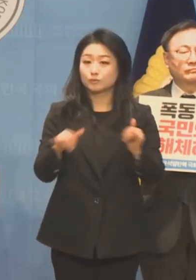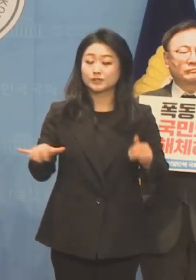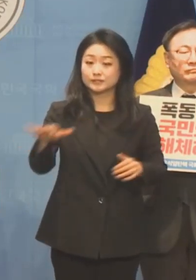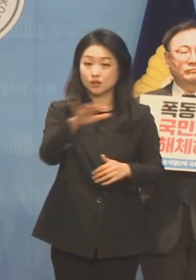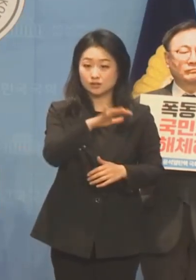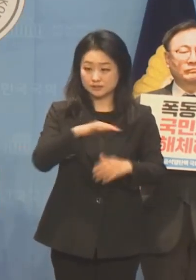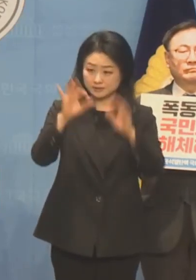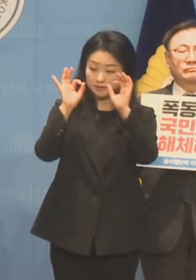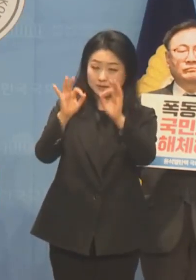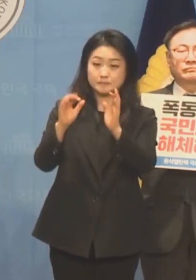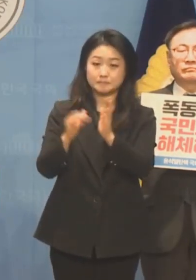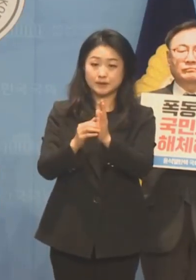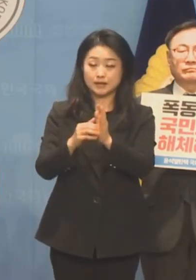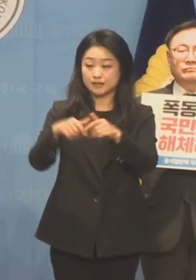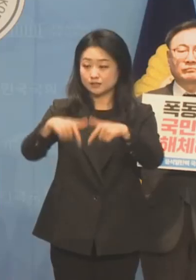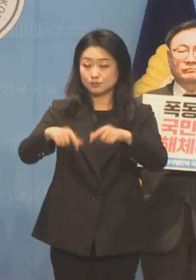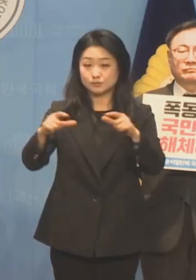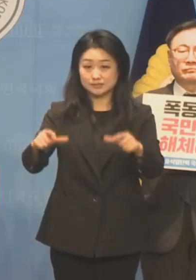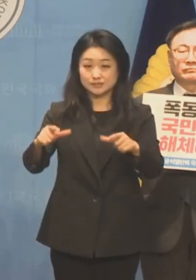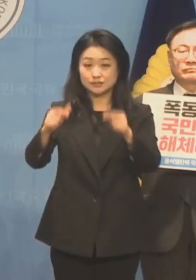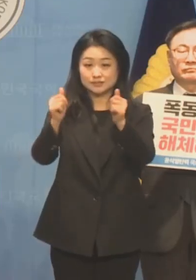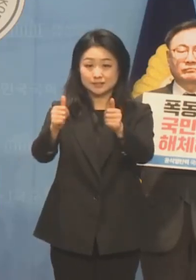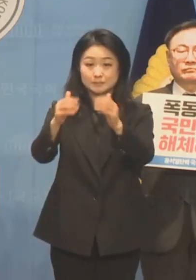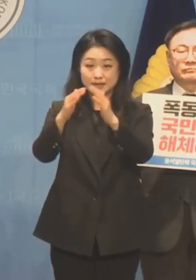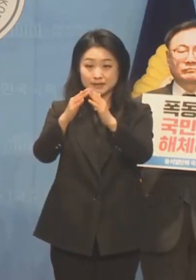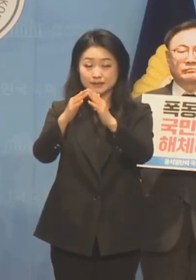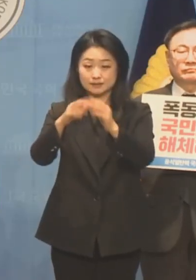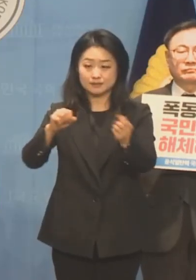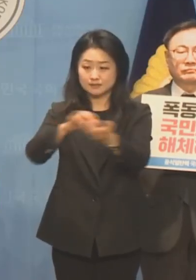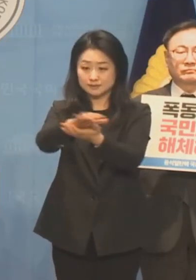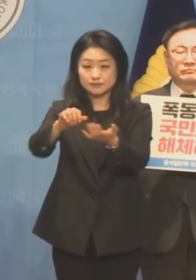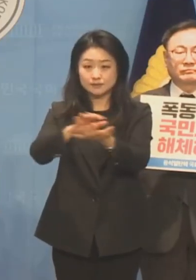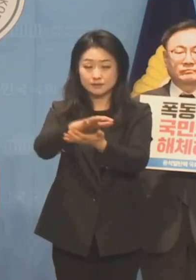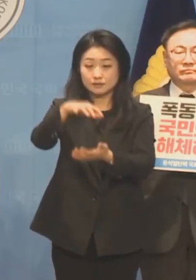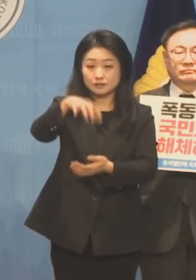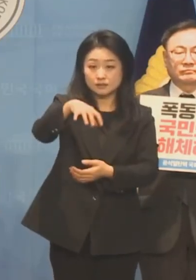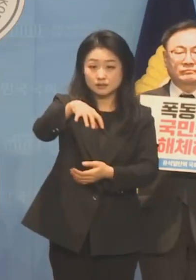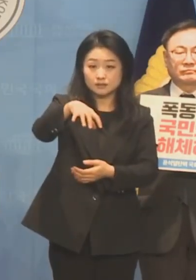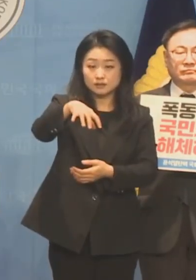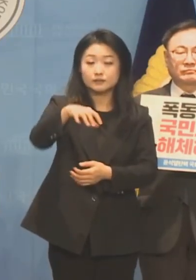지켜봤습니다. 서부지법을 유린한 폭도들은 윤석열 탄핵 심판을 진행 중인 헌법재판소와